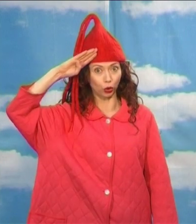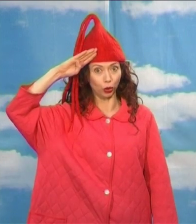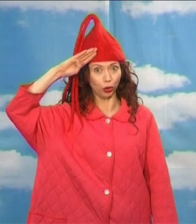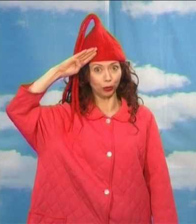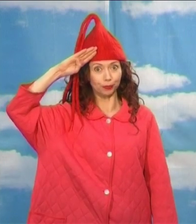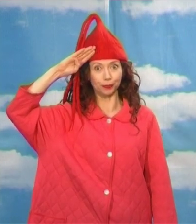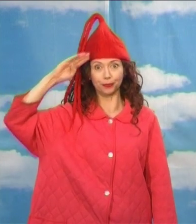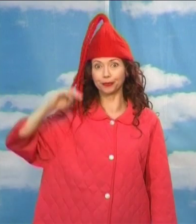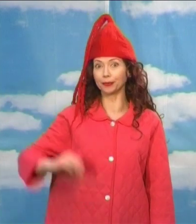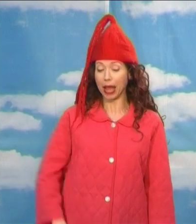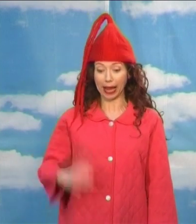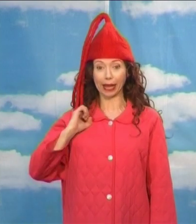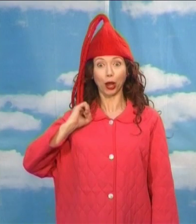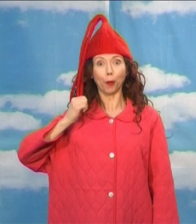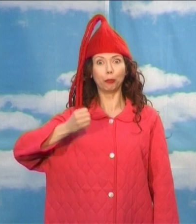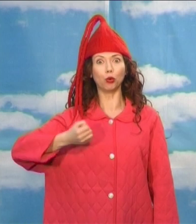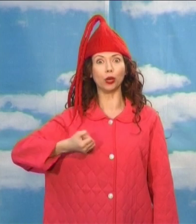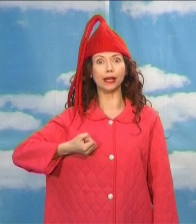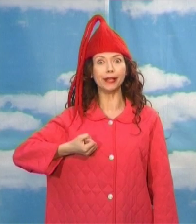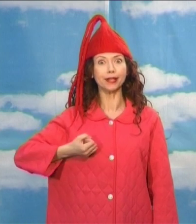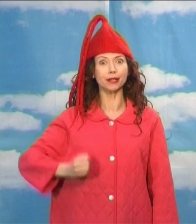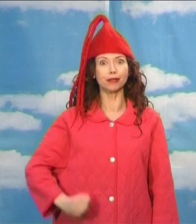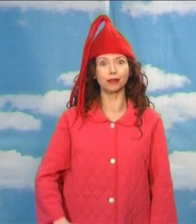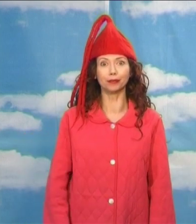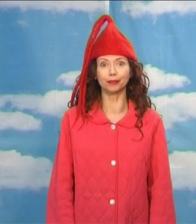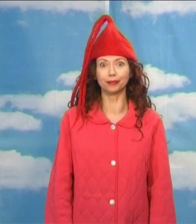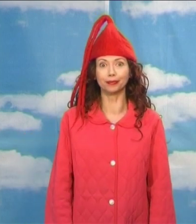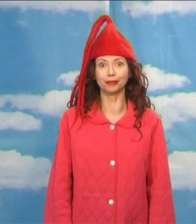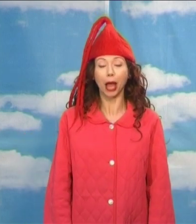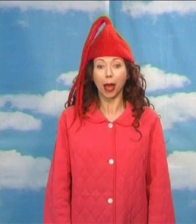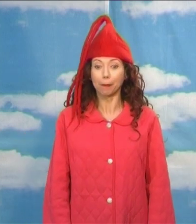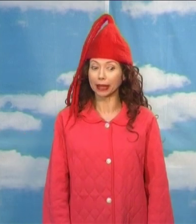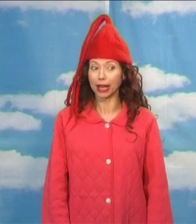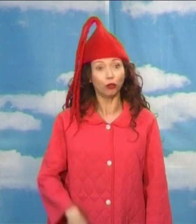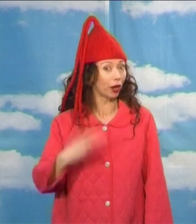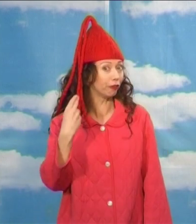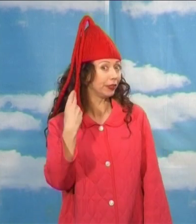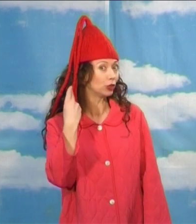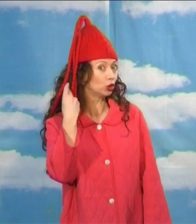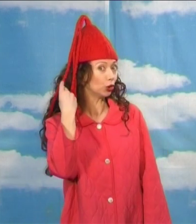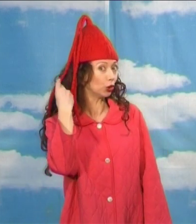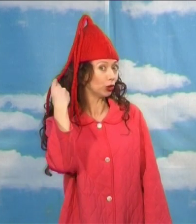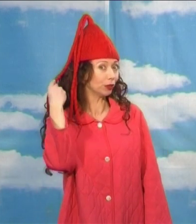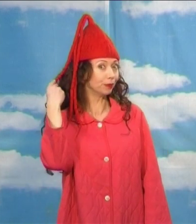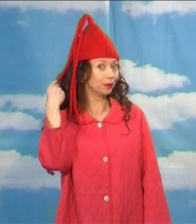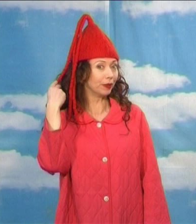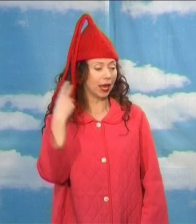doktor eller polis. Man kan vara frisör